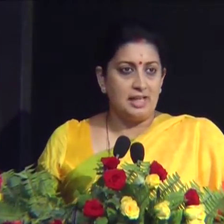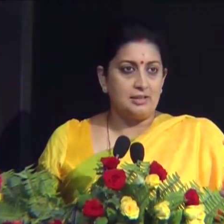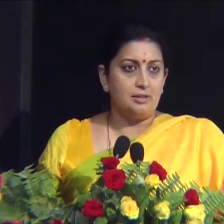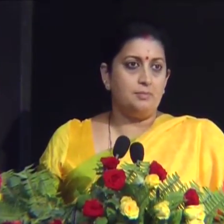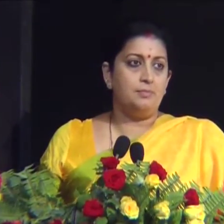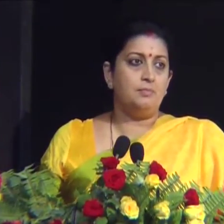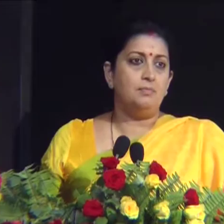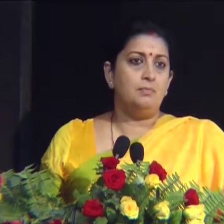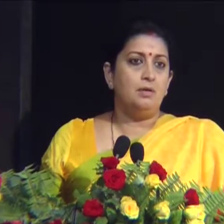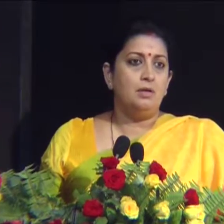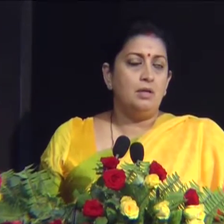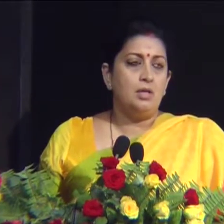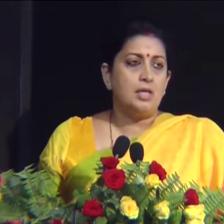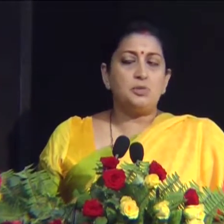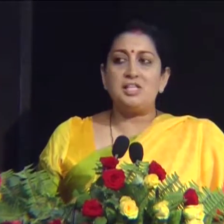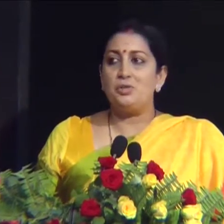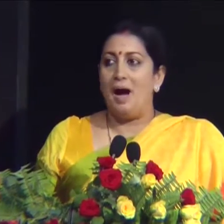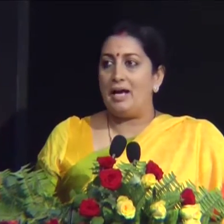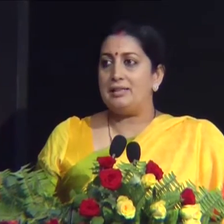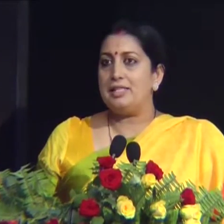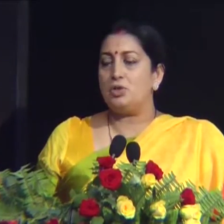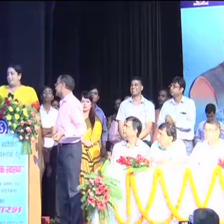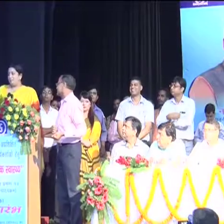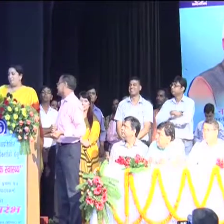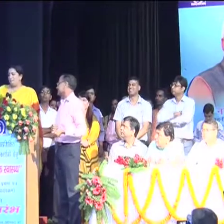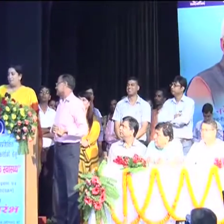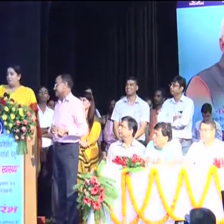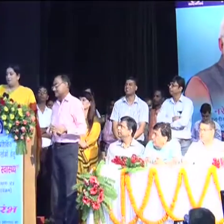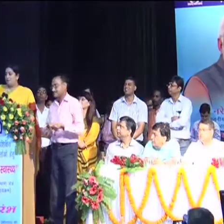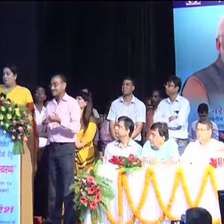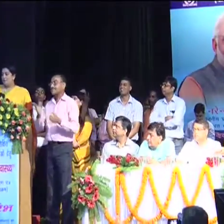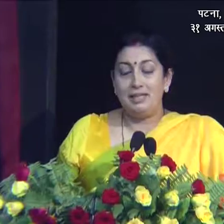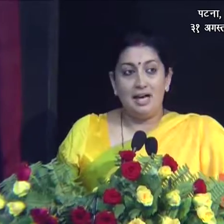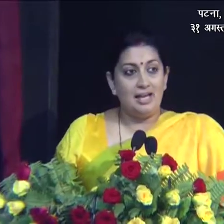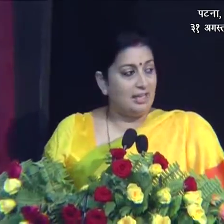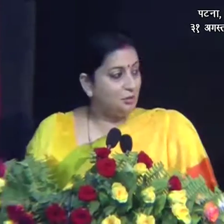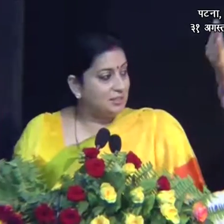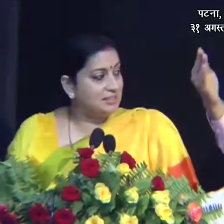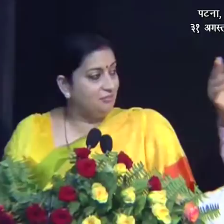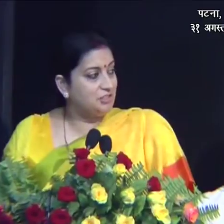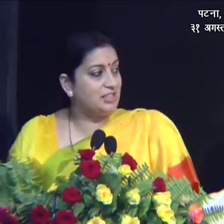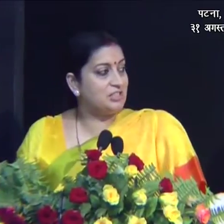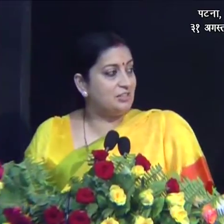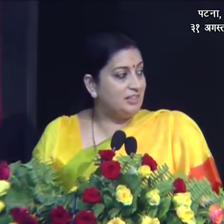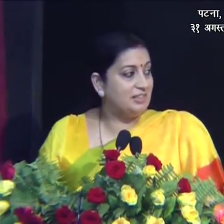जनवरी 2016 के परेड में सम्मिलित होने के लिए और इसके अवलोकन के लिए। मेरा NIOS से विशेष निवेदन